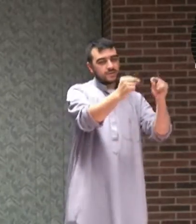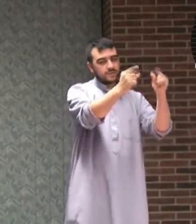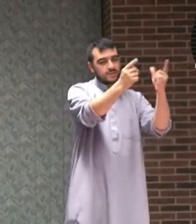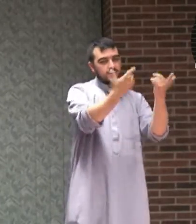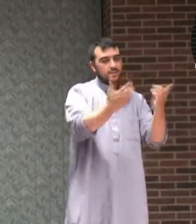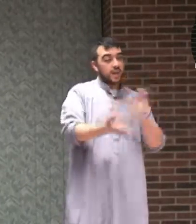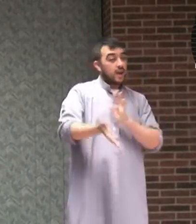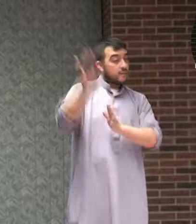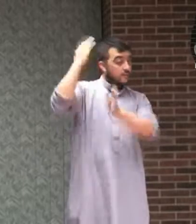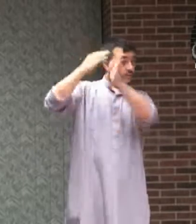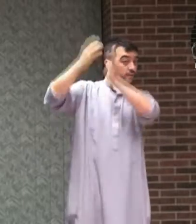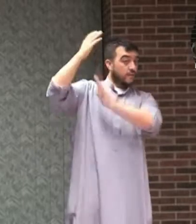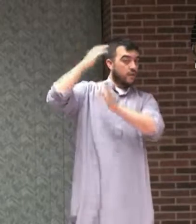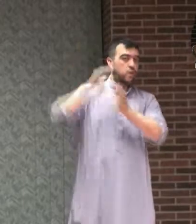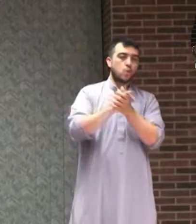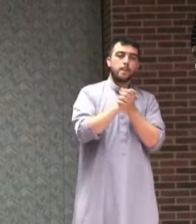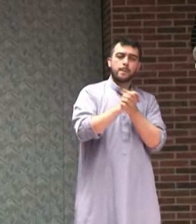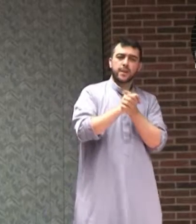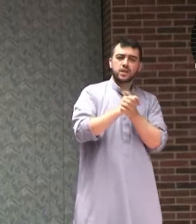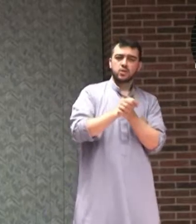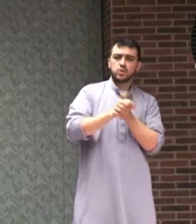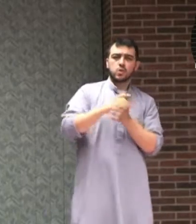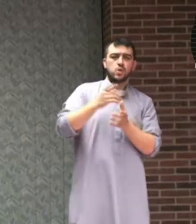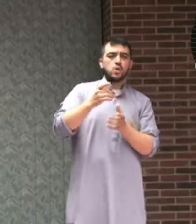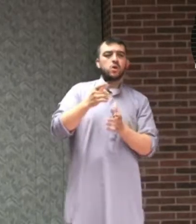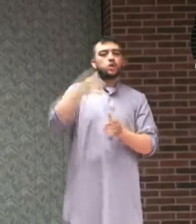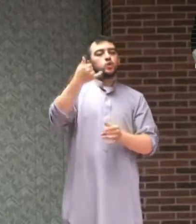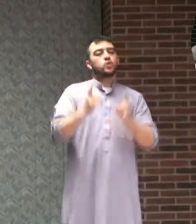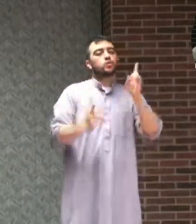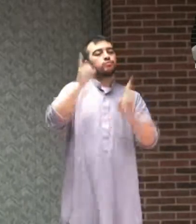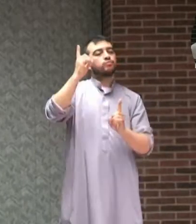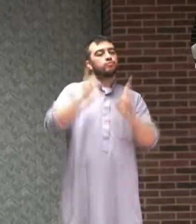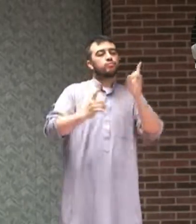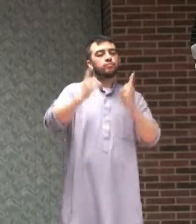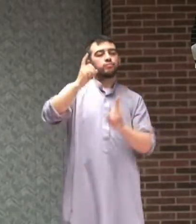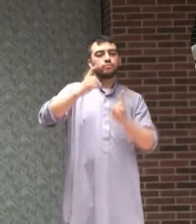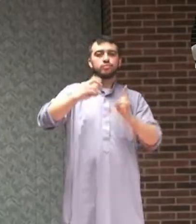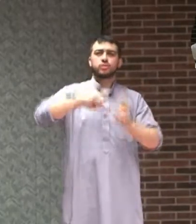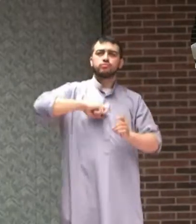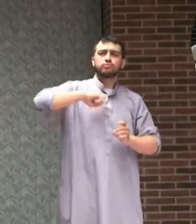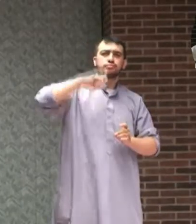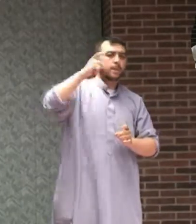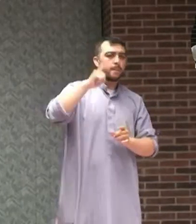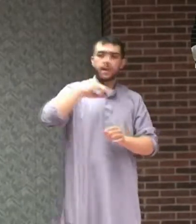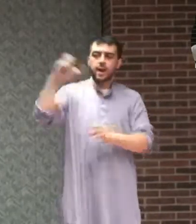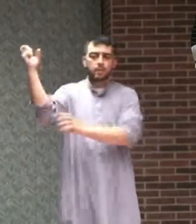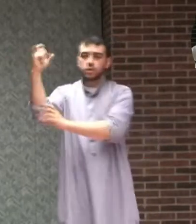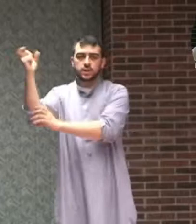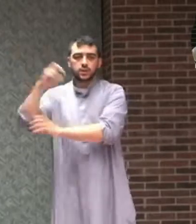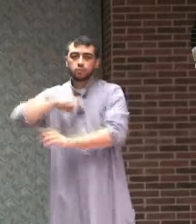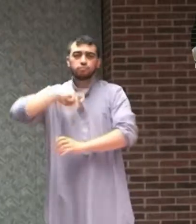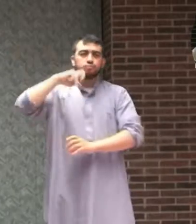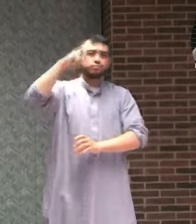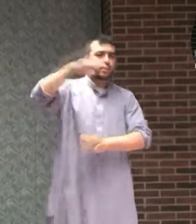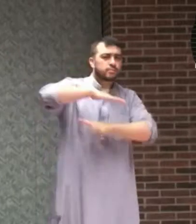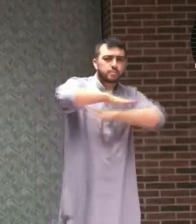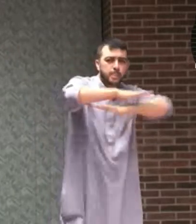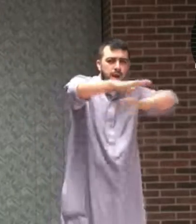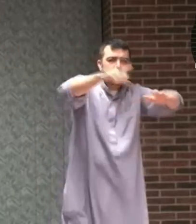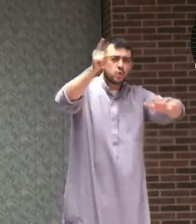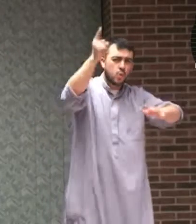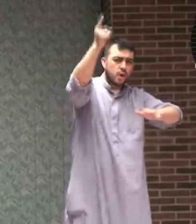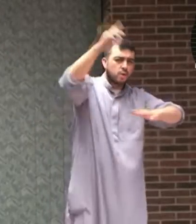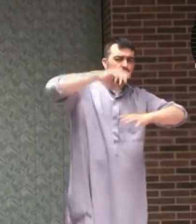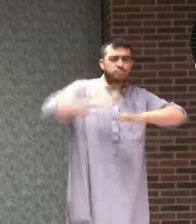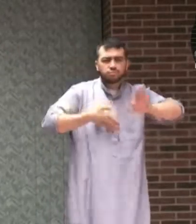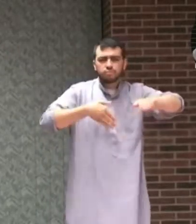croyants à l'époque, était un lieu qui était assez loin, comme je vous ai expliqué, pour la raison du regroupement de masse, donc était